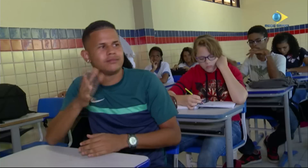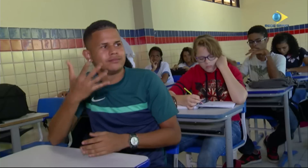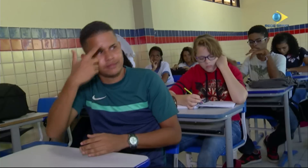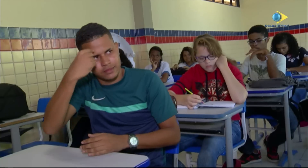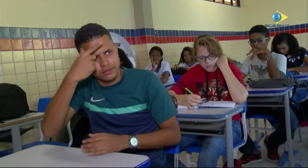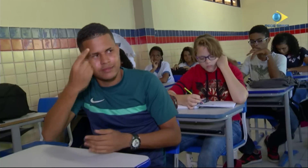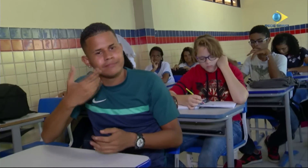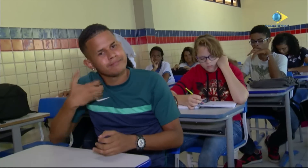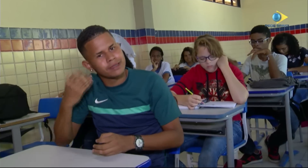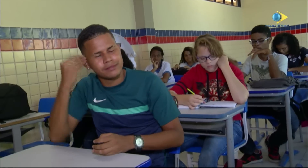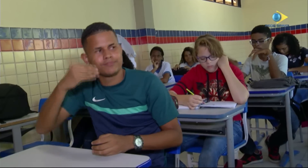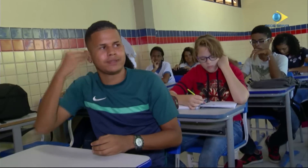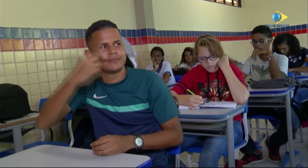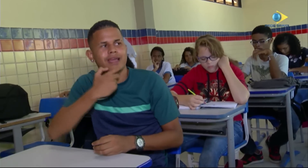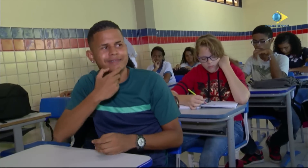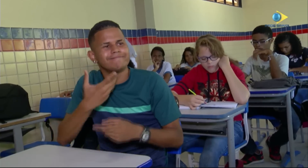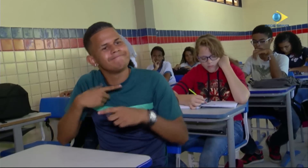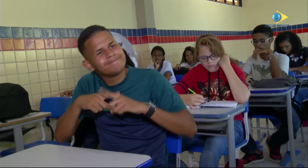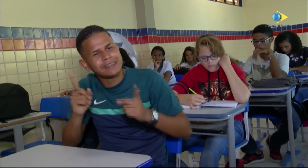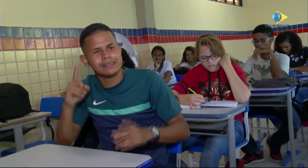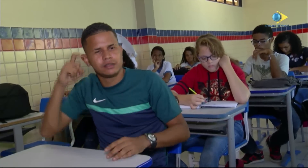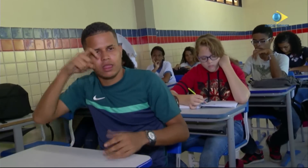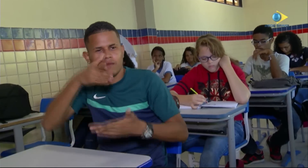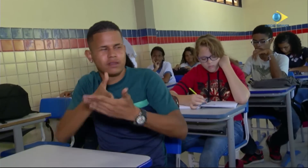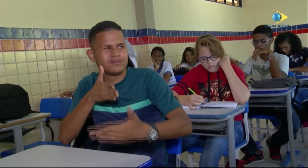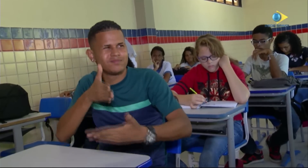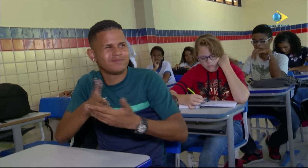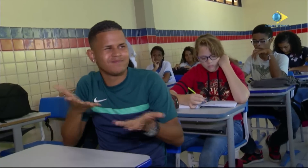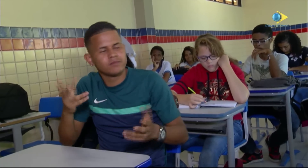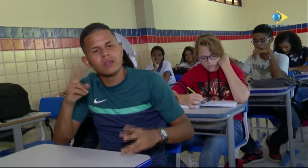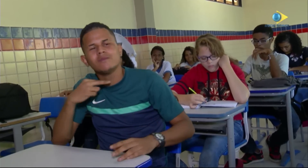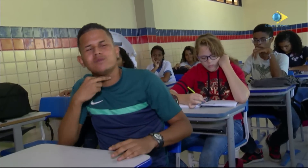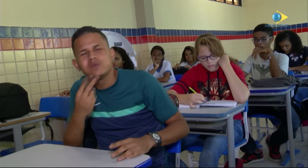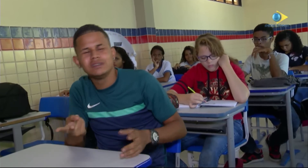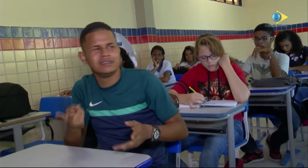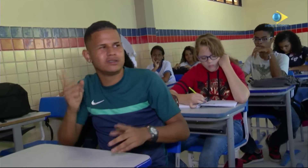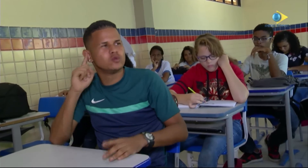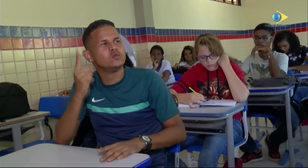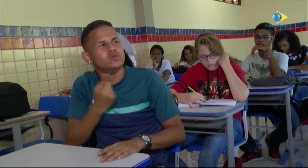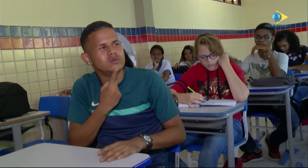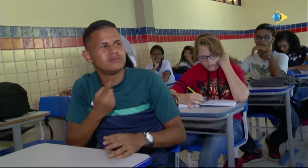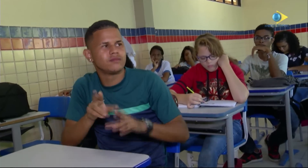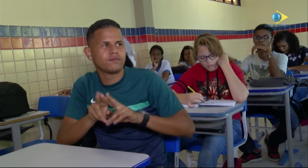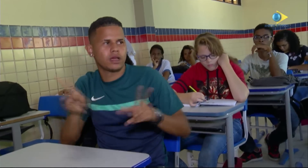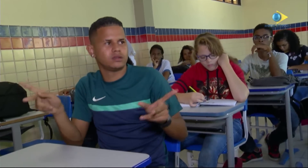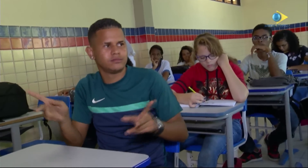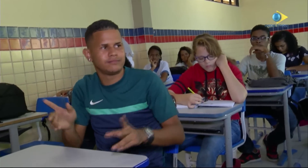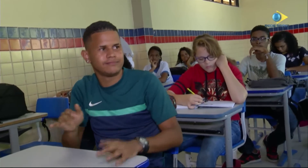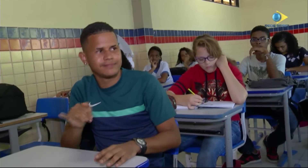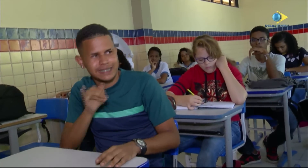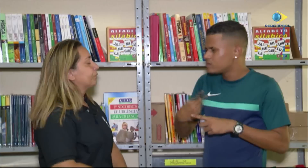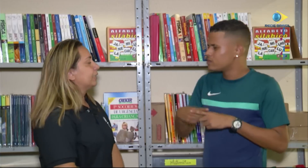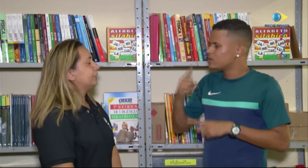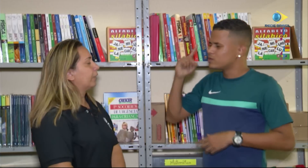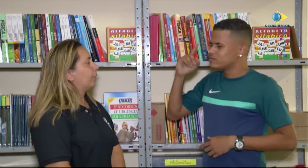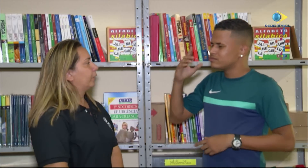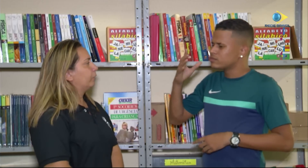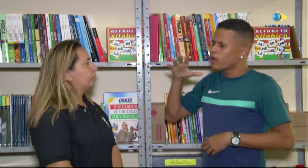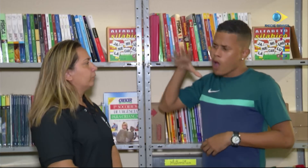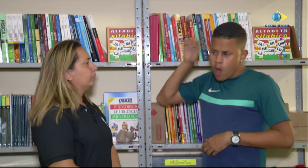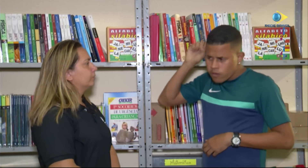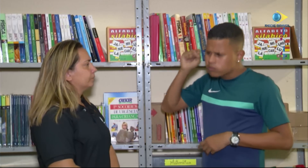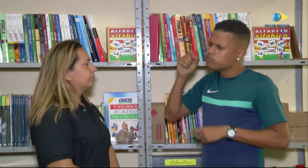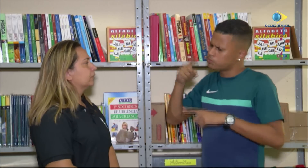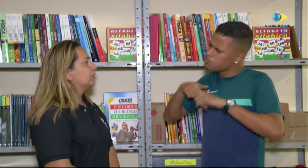também. Matheus, que você viu no começo da reportagem, também aproveita para fazer um desabafo enquanto gravamos a matéria. Então,